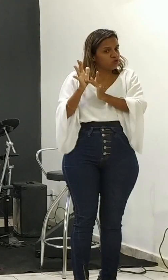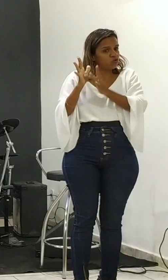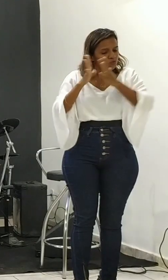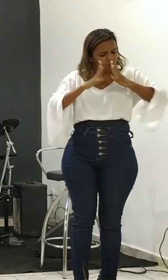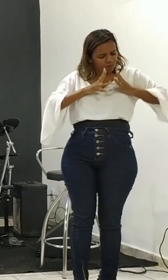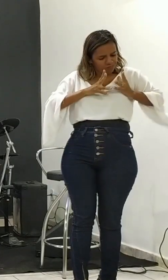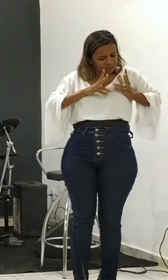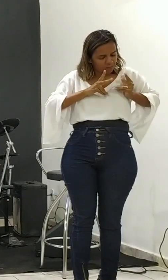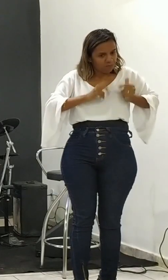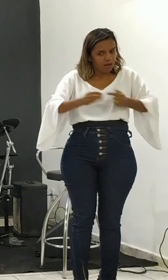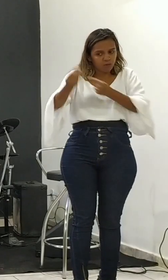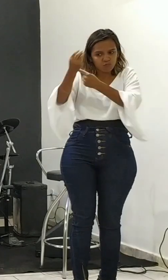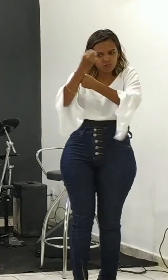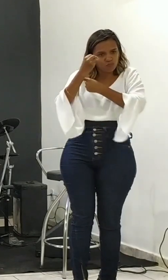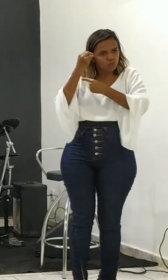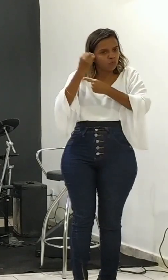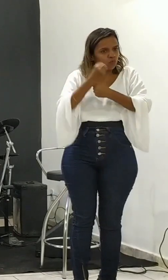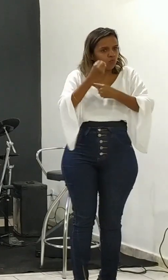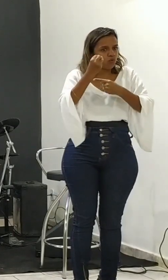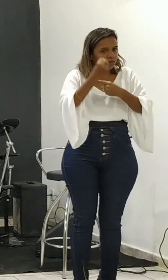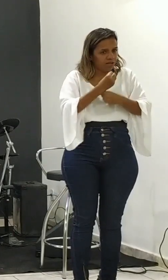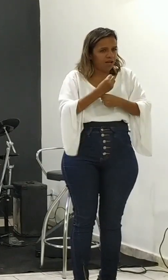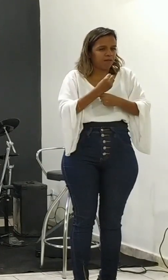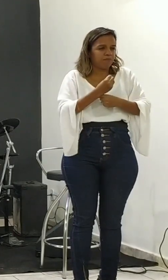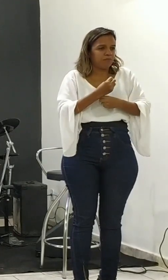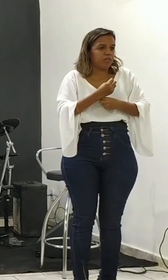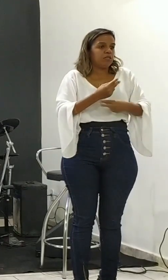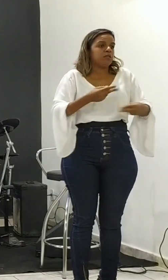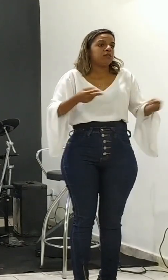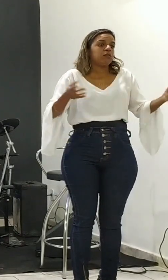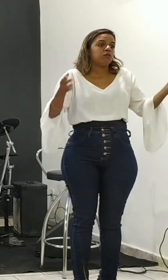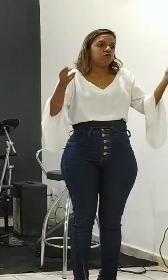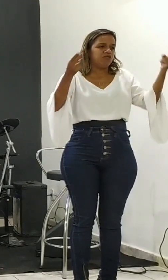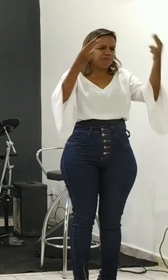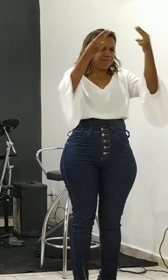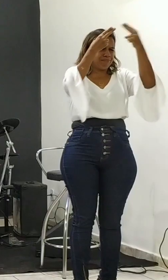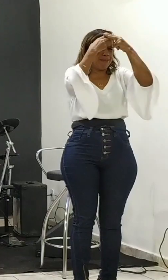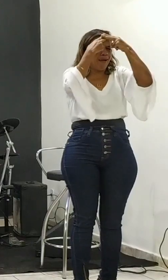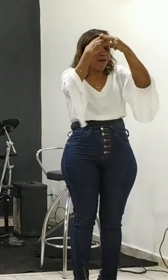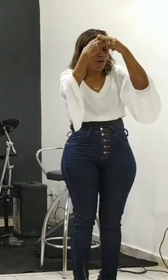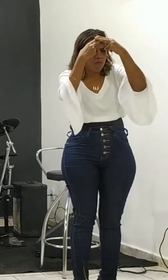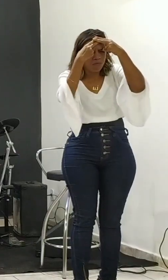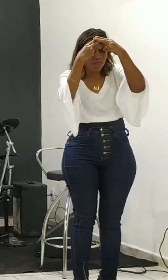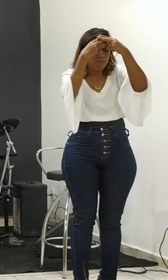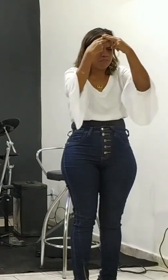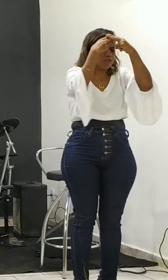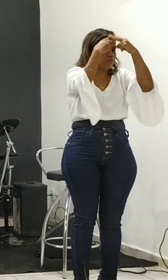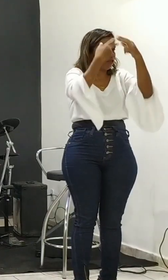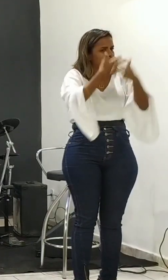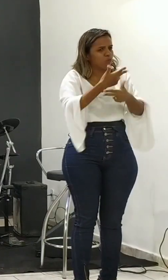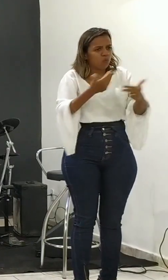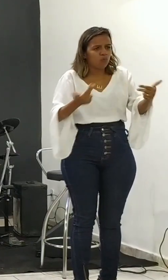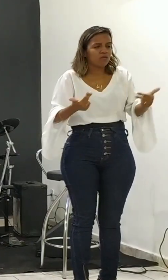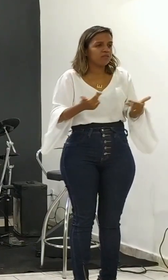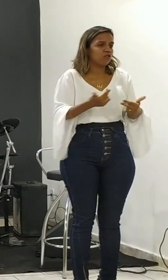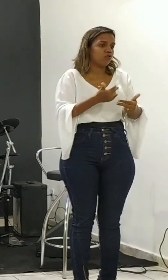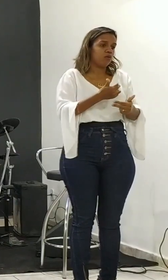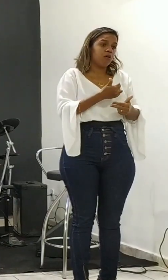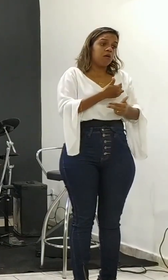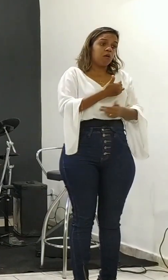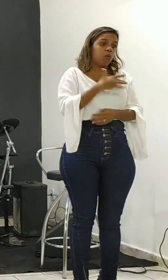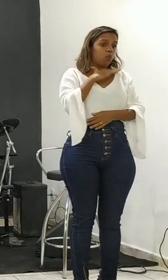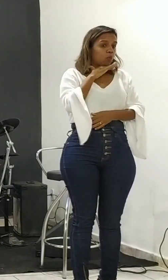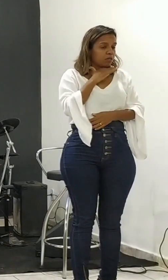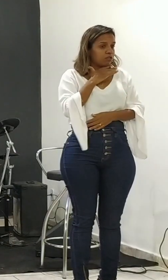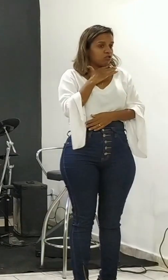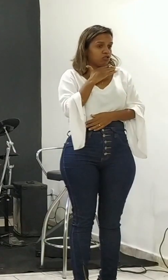limpar, né, de todos os traumas, de tudo de ruim que a gente já passou na nossa vida, para que sim, o